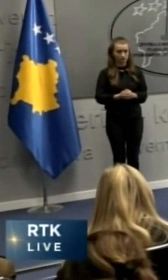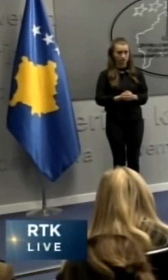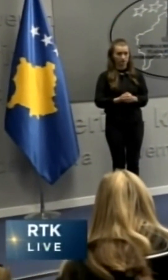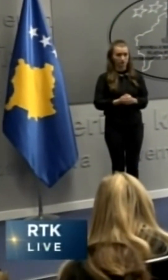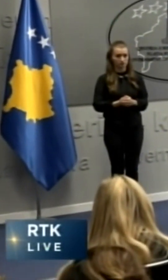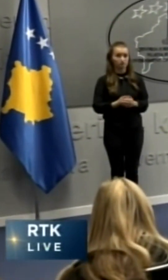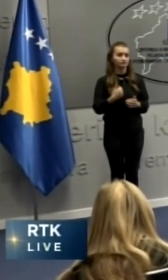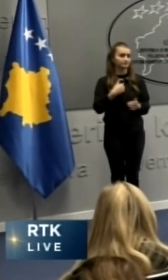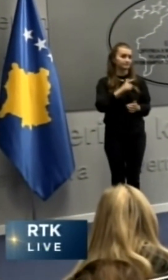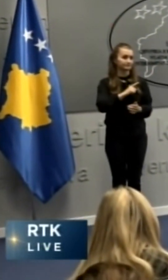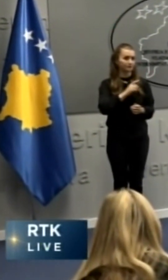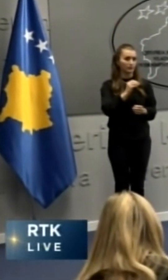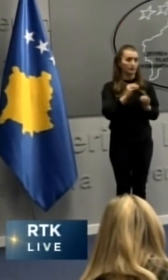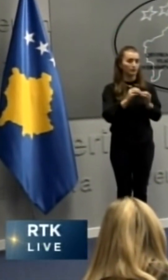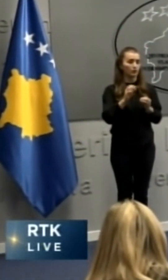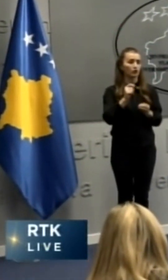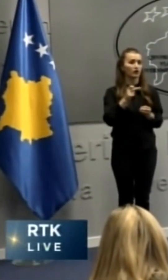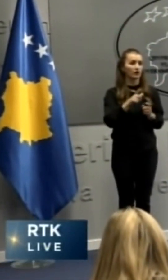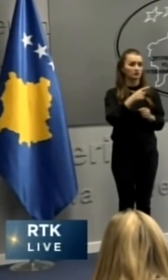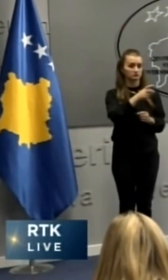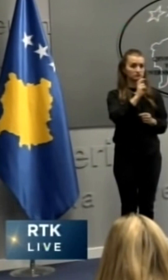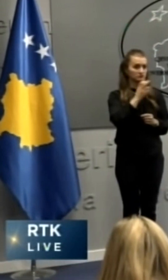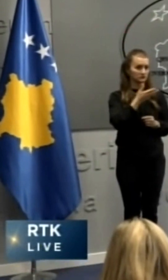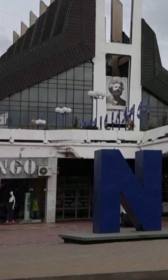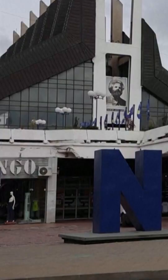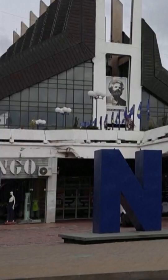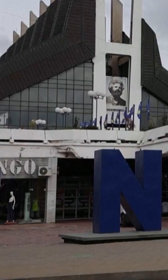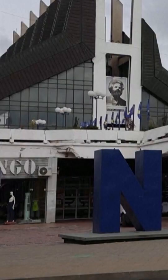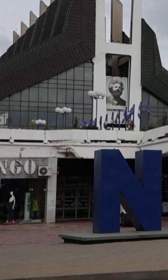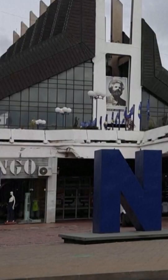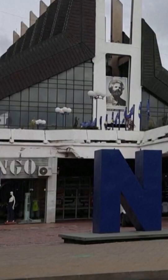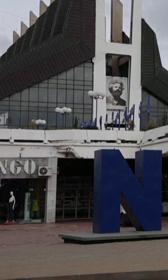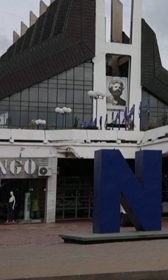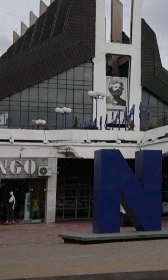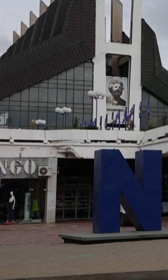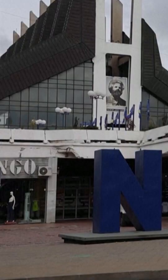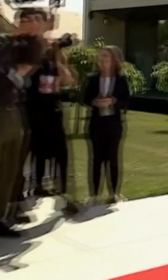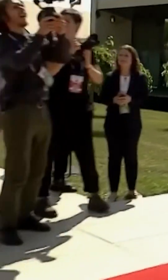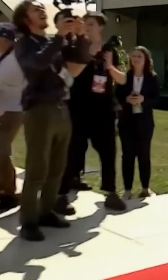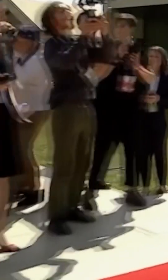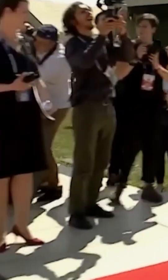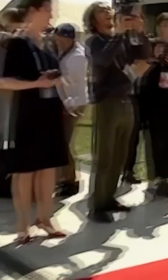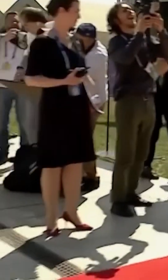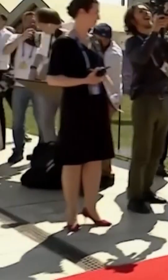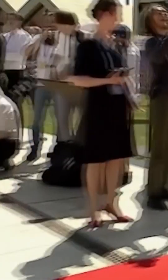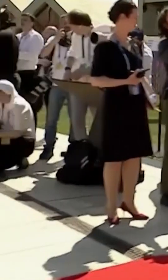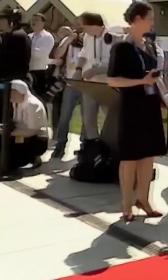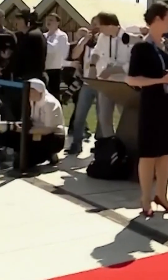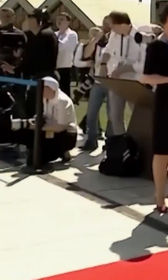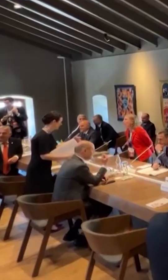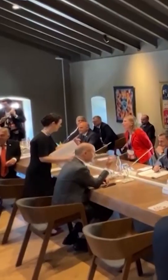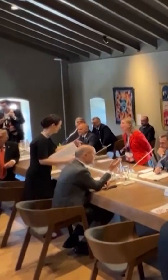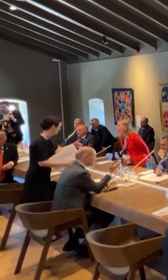Kreu i qeverisë së Kosovës Albin Kurti reagoi mbi draft statutin për asociacionin që kryeministri i Shqipërisë Edi Rama